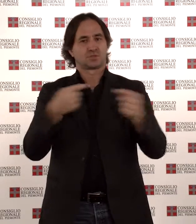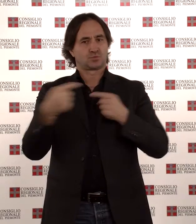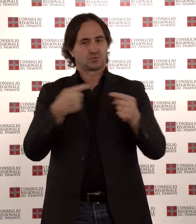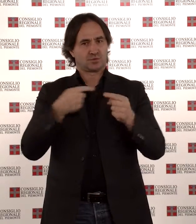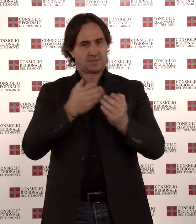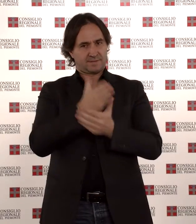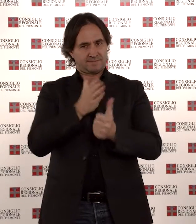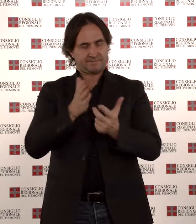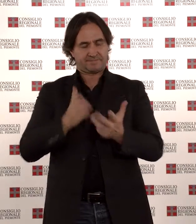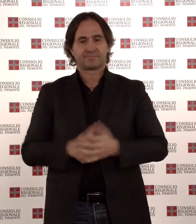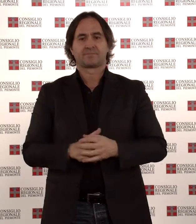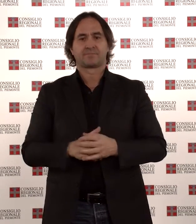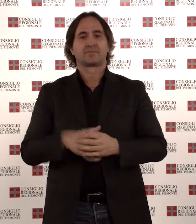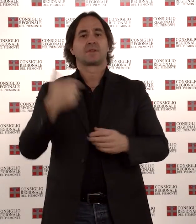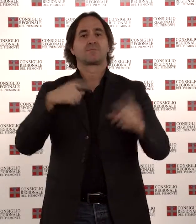Crescere in orchestra.